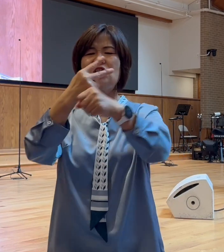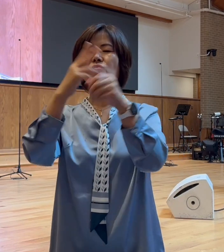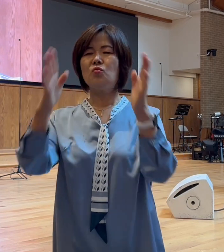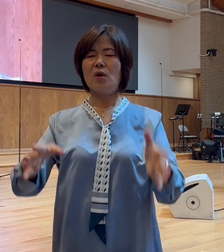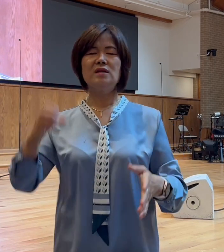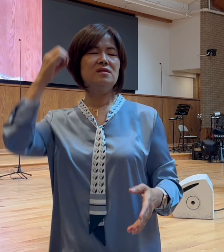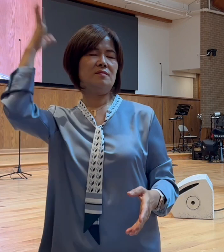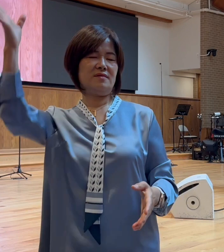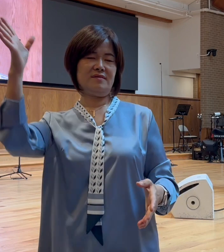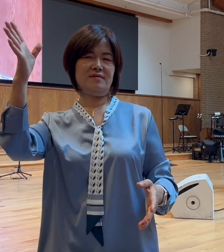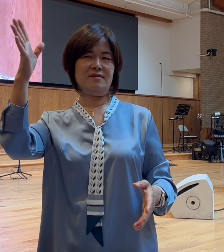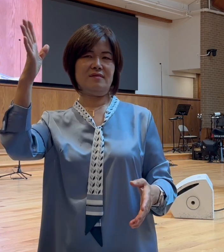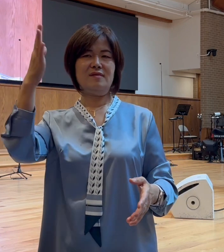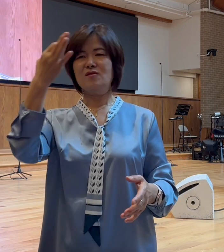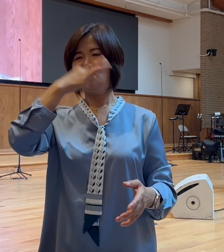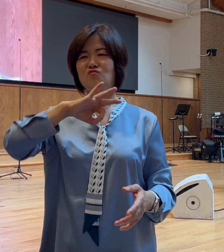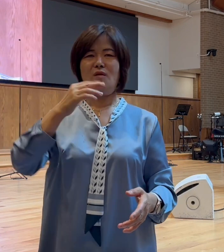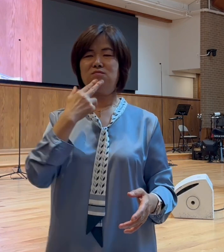잊어버립니다.